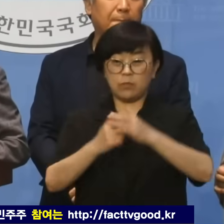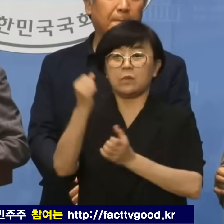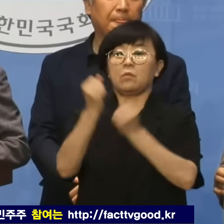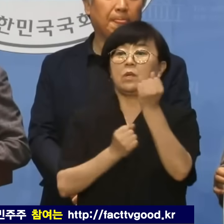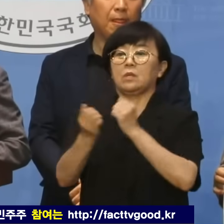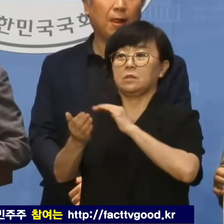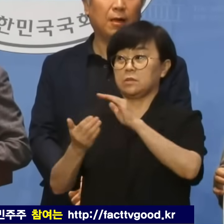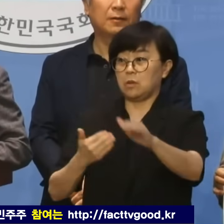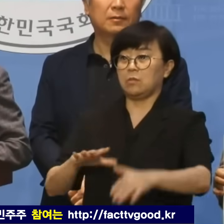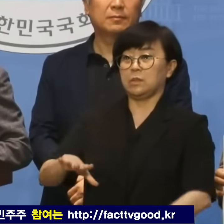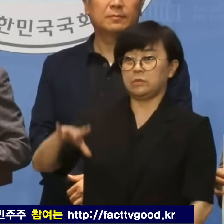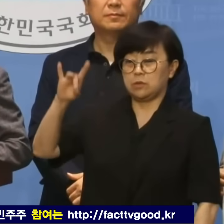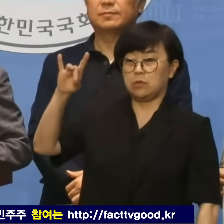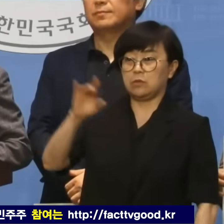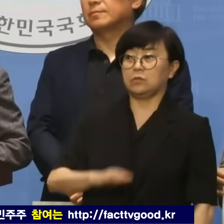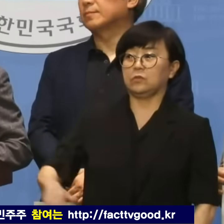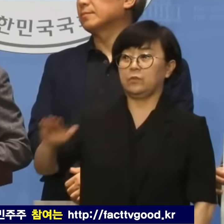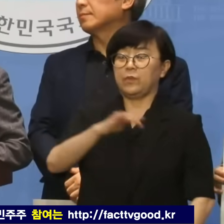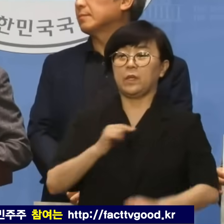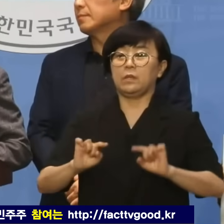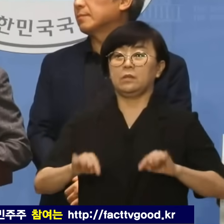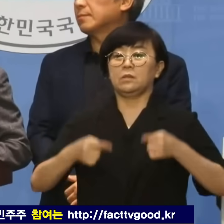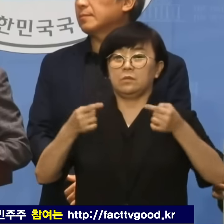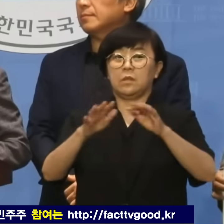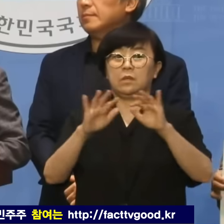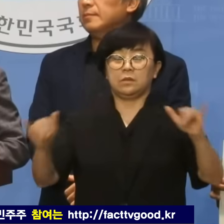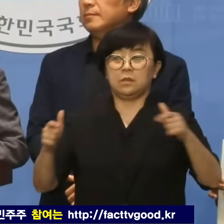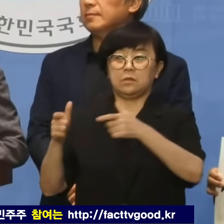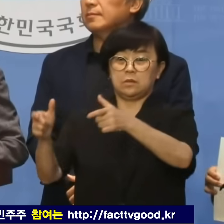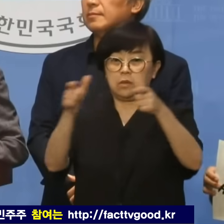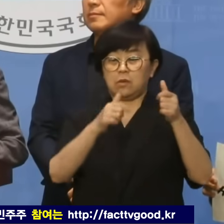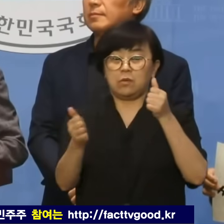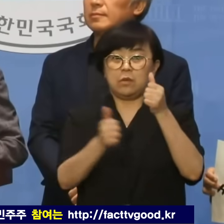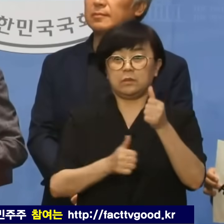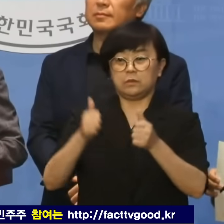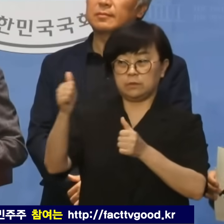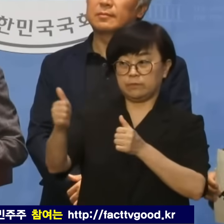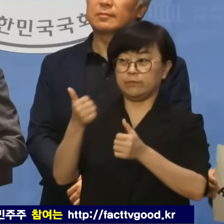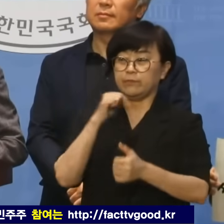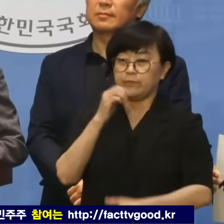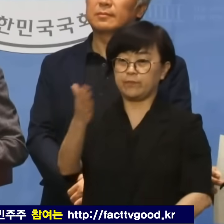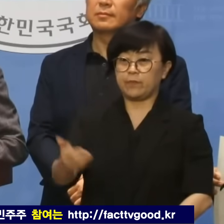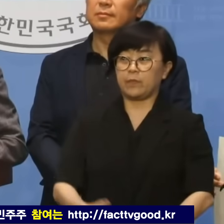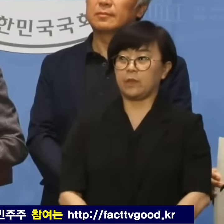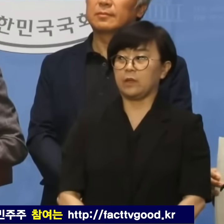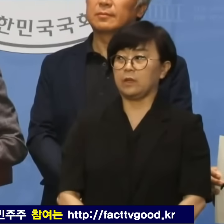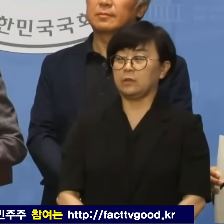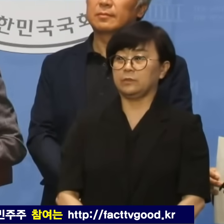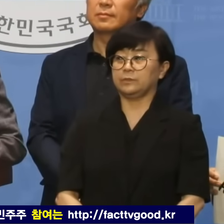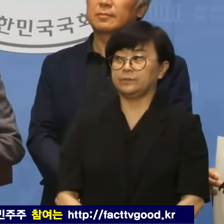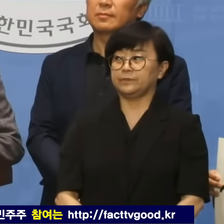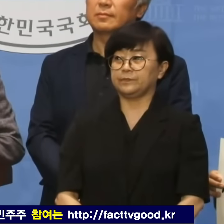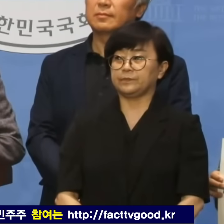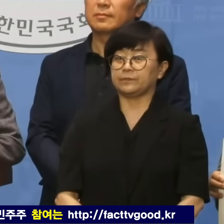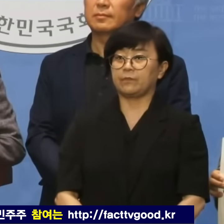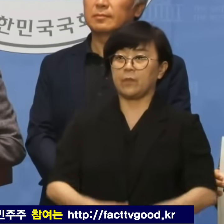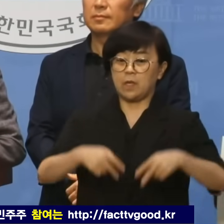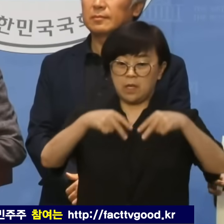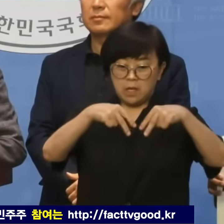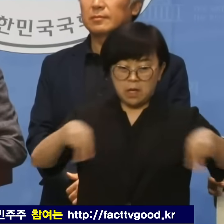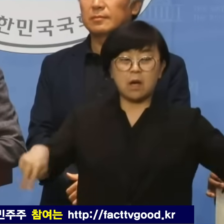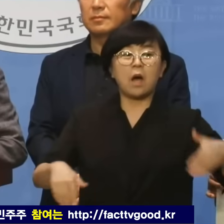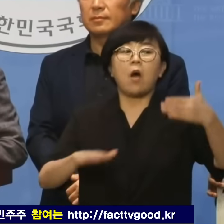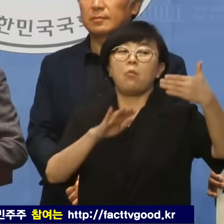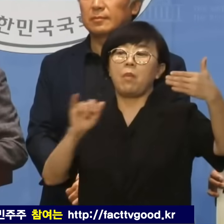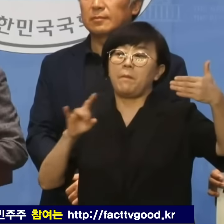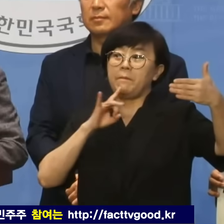앞서서 먼저 우리 그 참석하신 우리 지역위원장님들 소개시켜 드리겠습니다. 지금 연단에 9명밖에 쓸